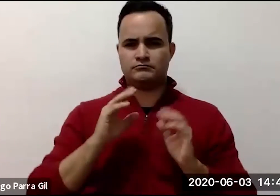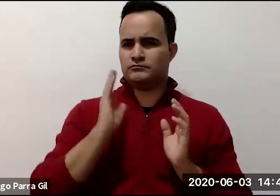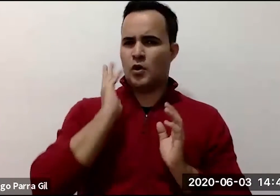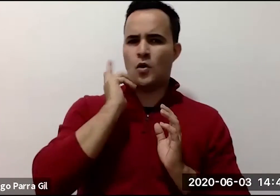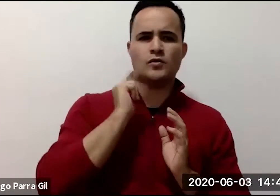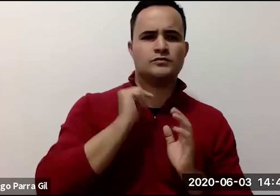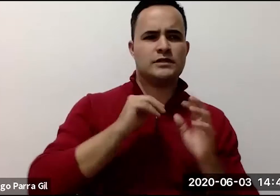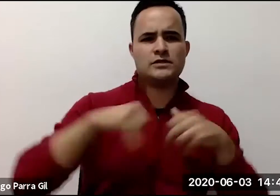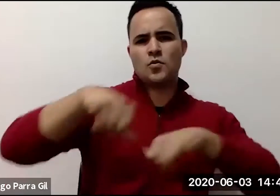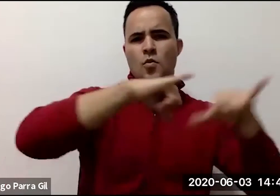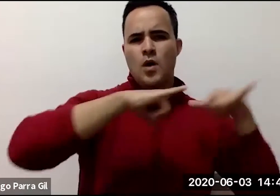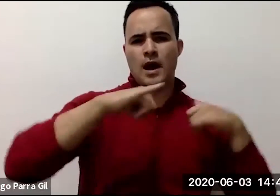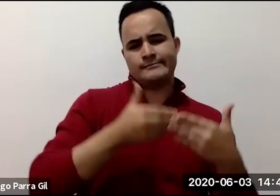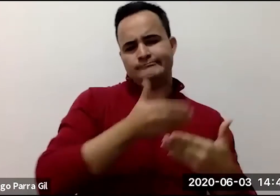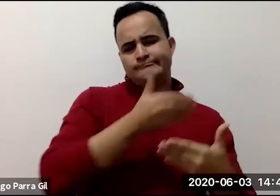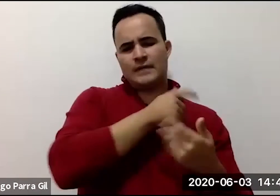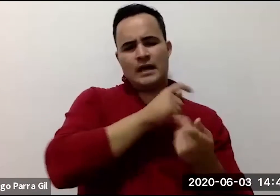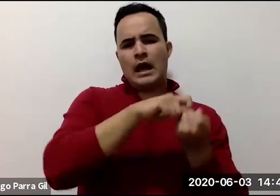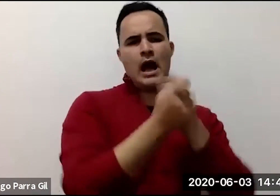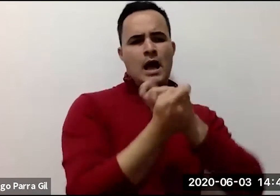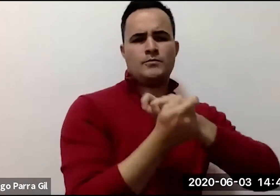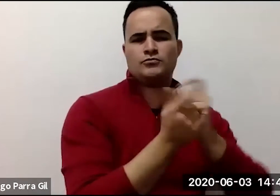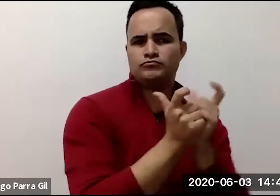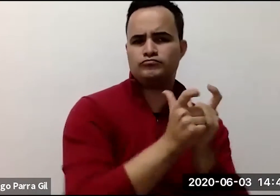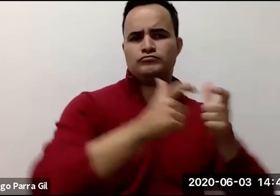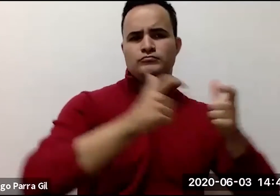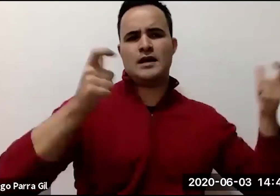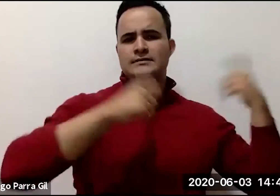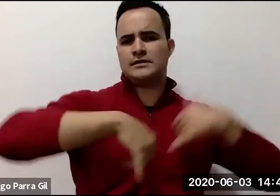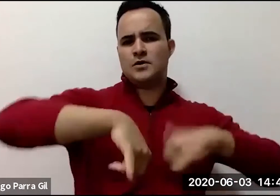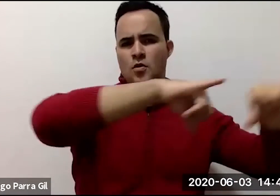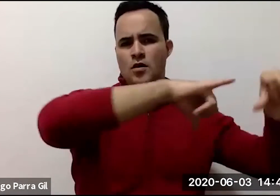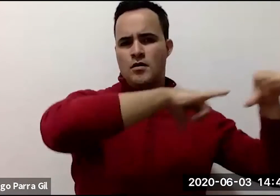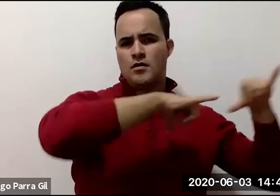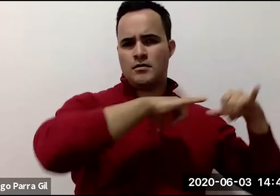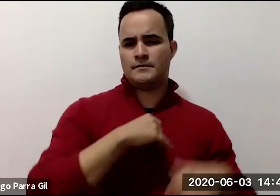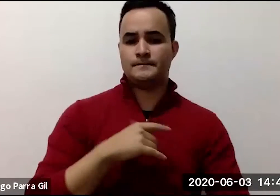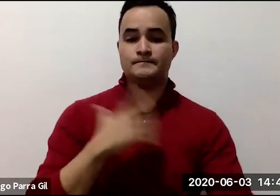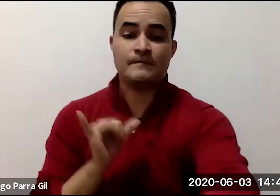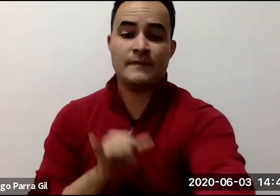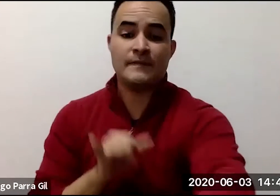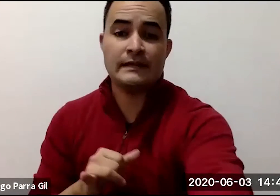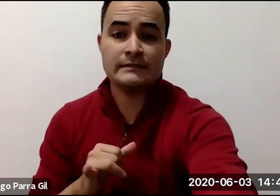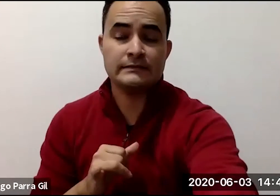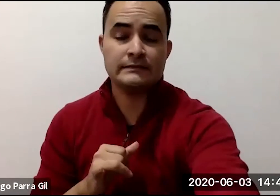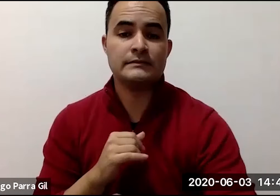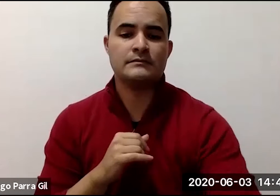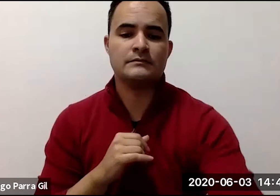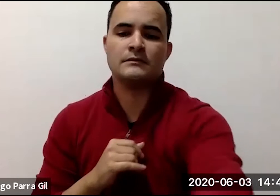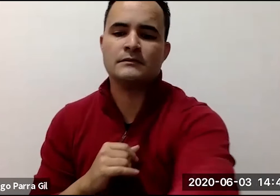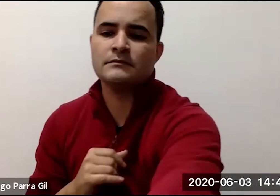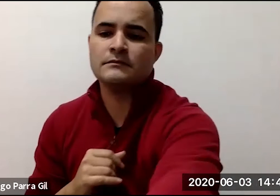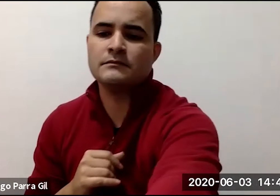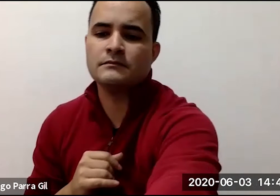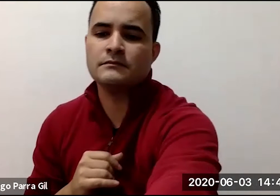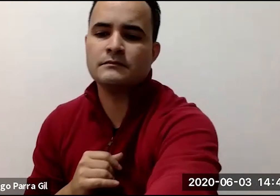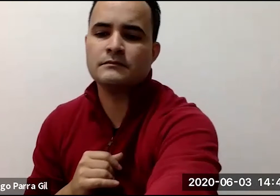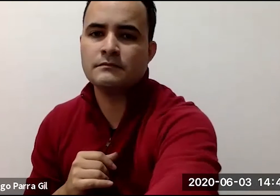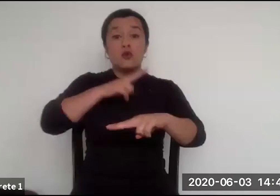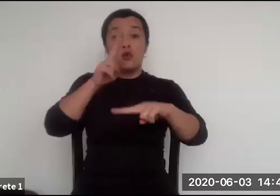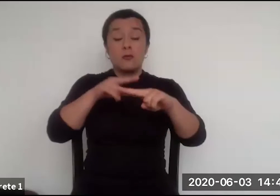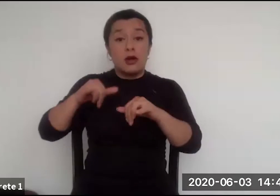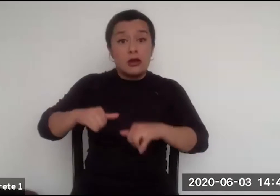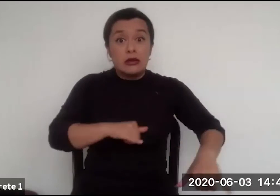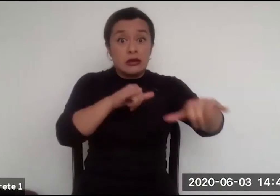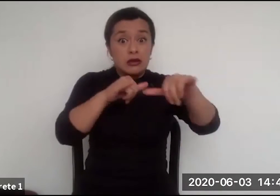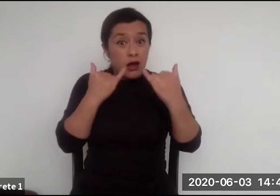esta conversación, implica tal vez entender que esta nueva normalidad ha agudizado y está